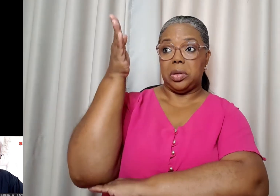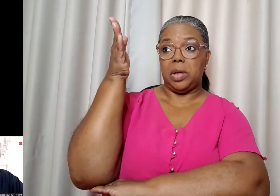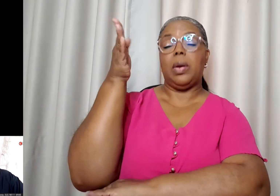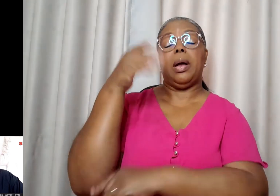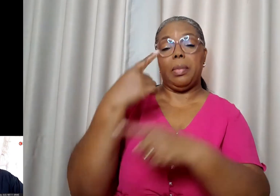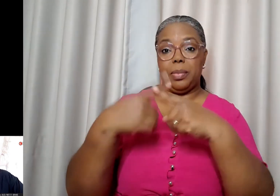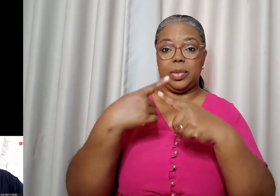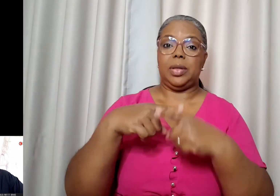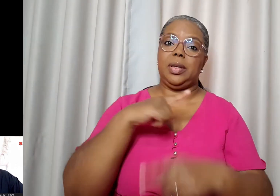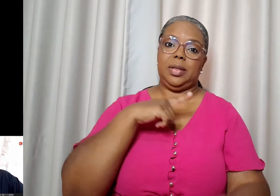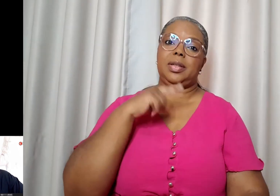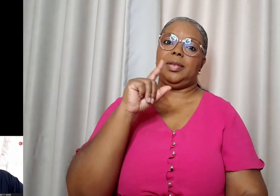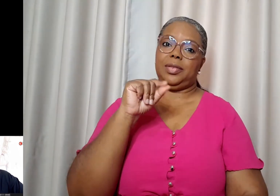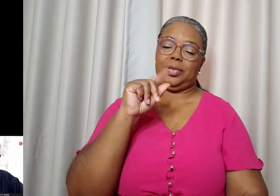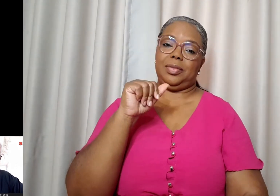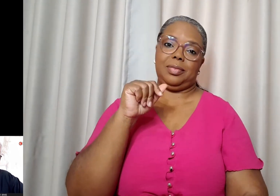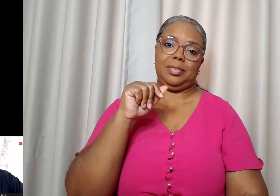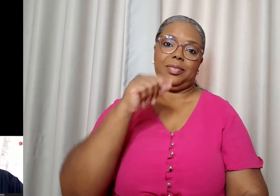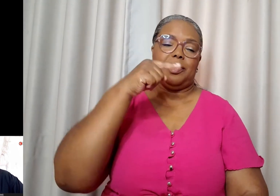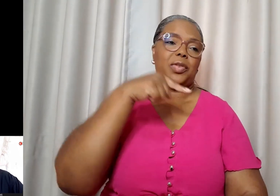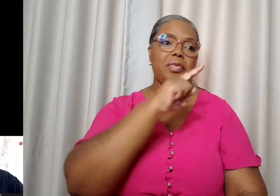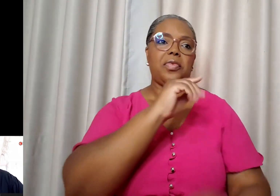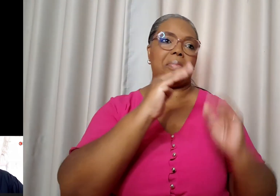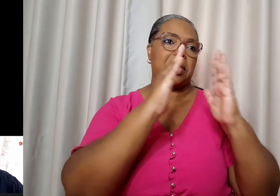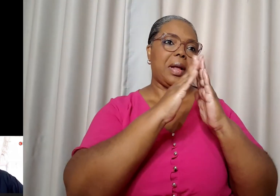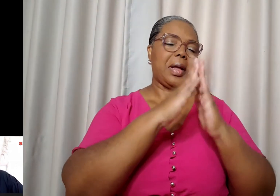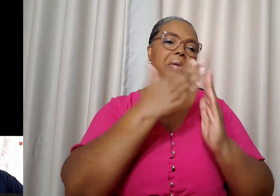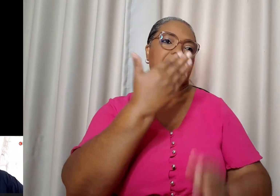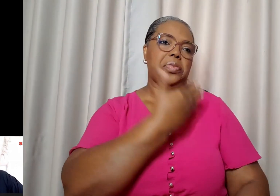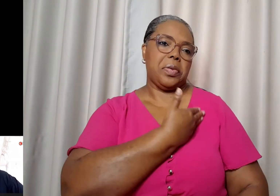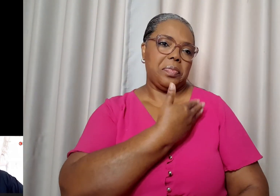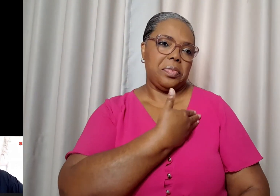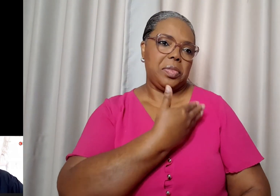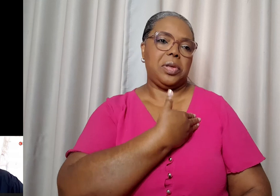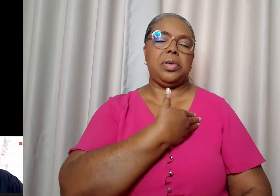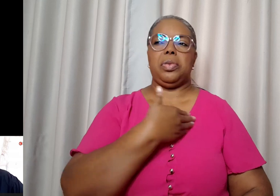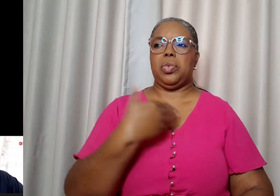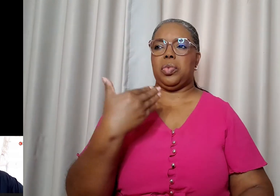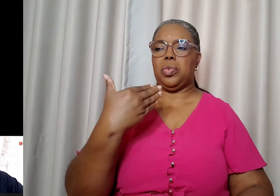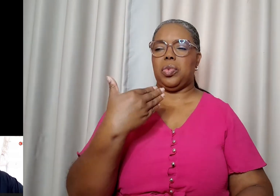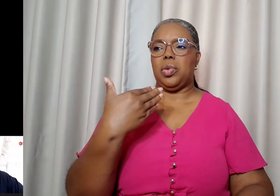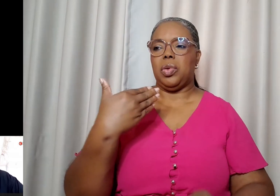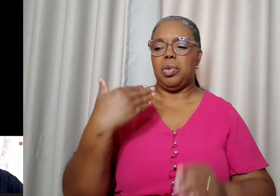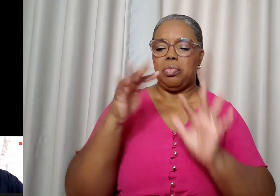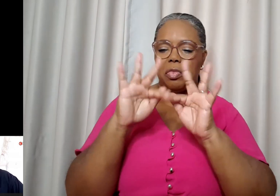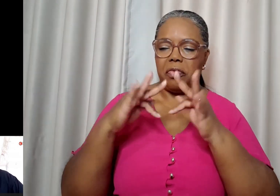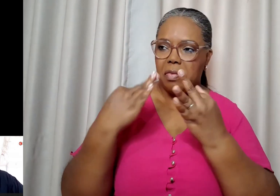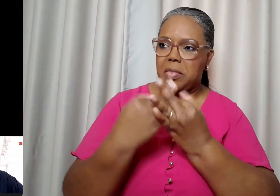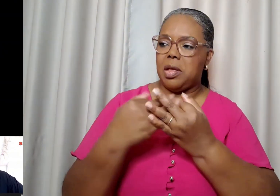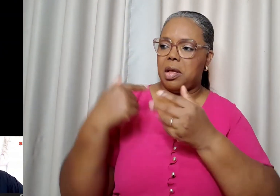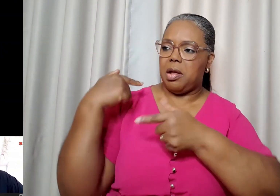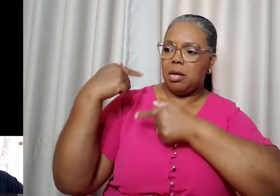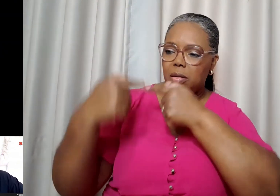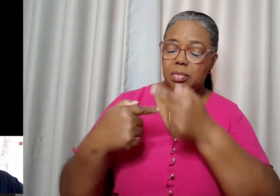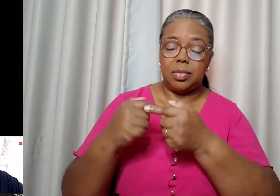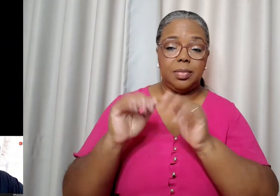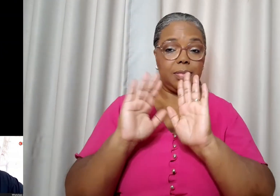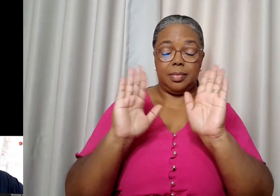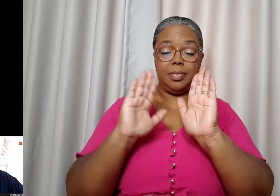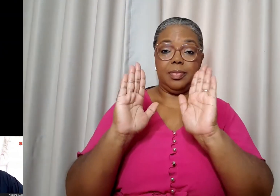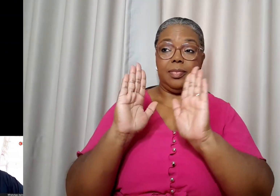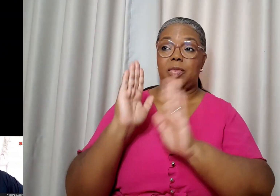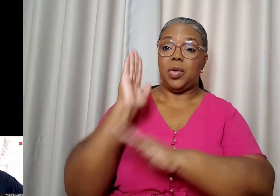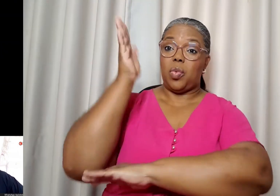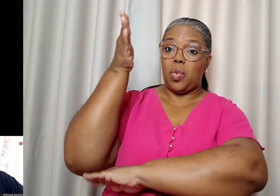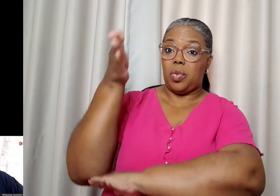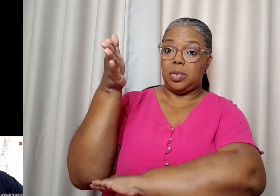Ele não foi para a casa de um amigo, ele não foi para a casa de um parente, ele foi para um hotel. Como não encontrou hotel,